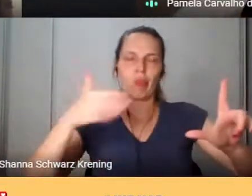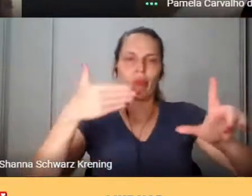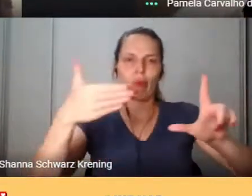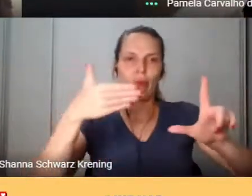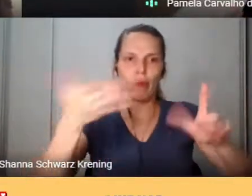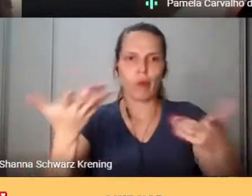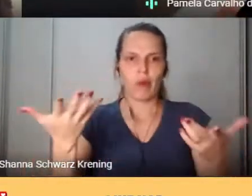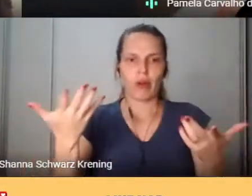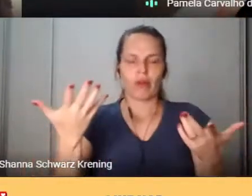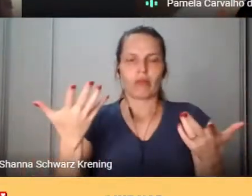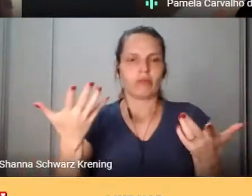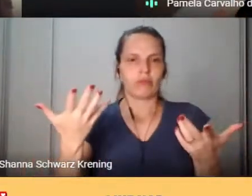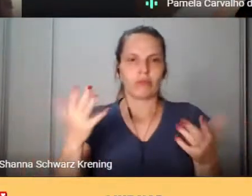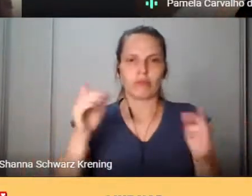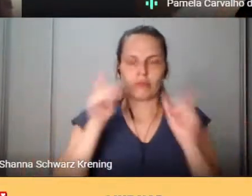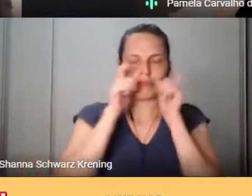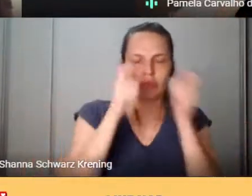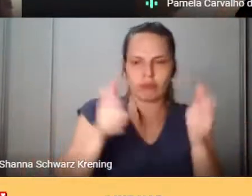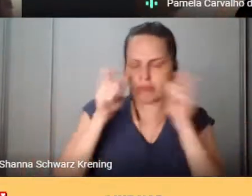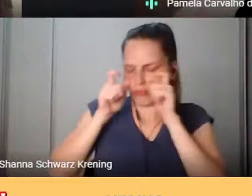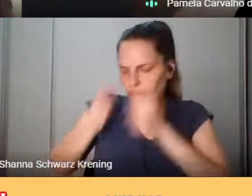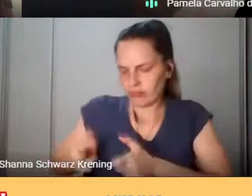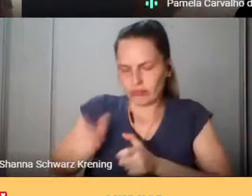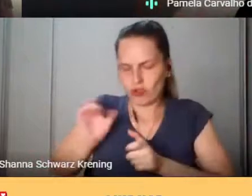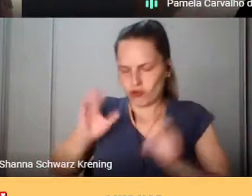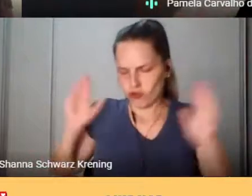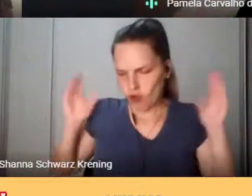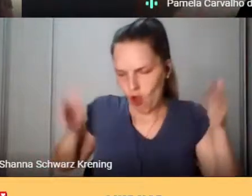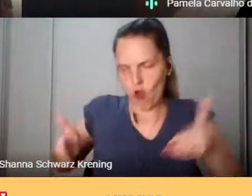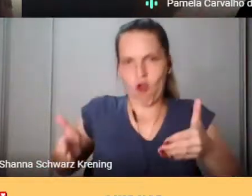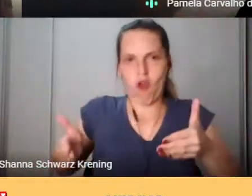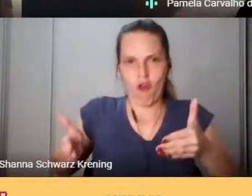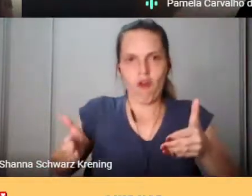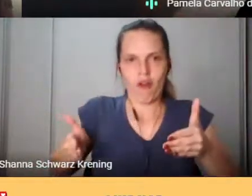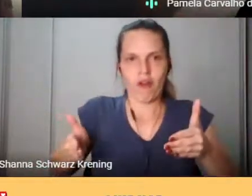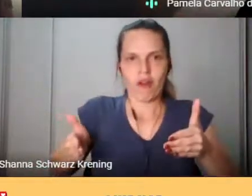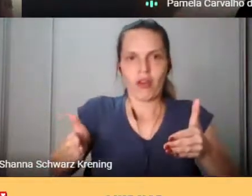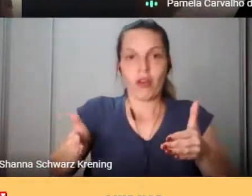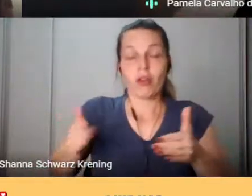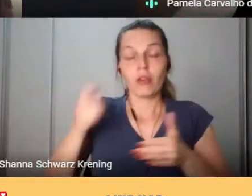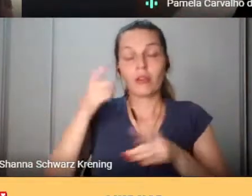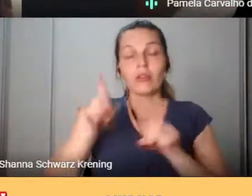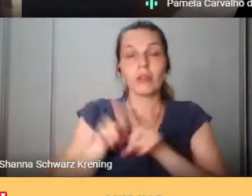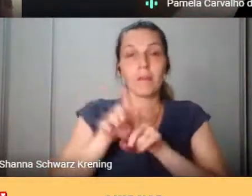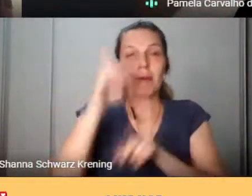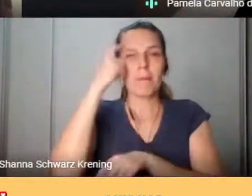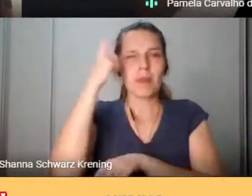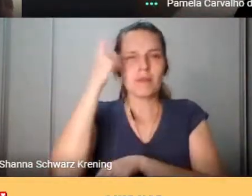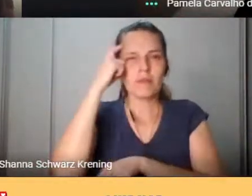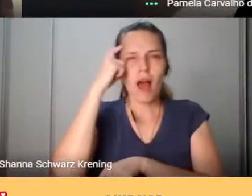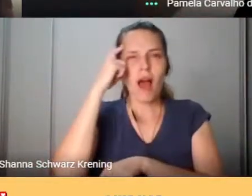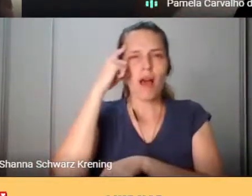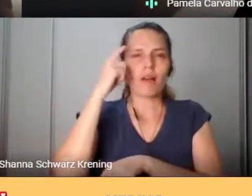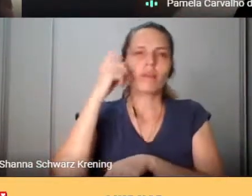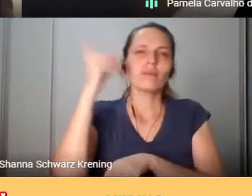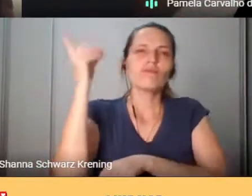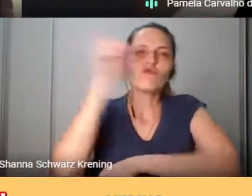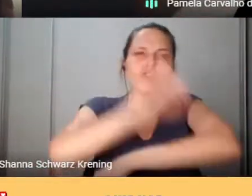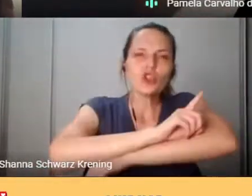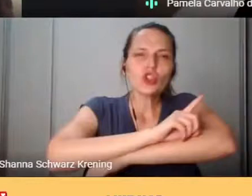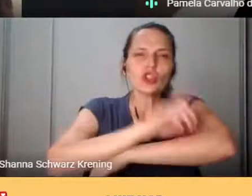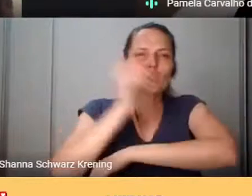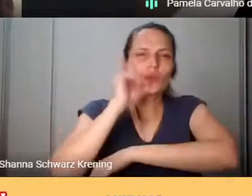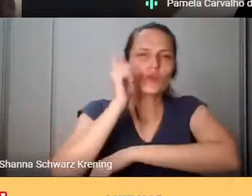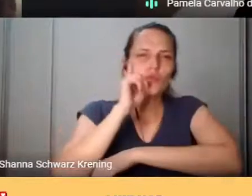né? E também de pensar rotinas, né, que é isso que tu tá trazendo também, né,